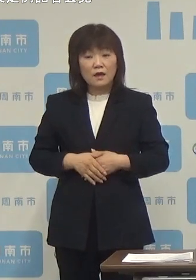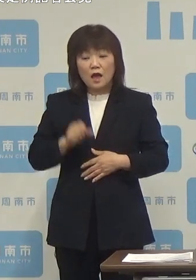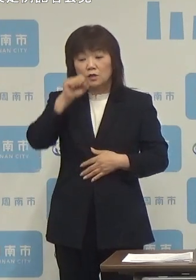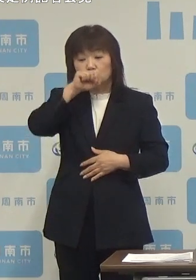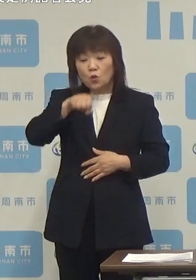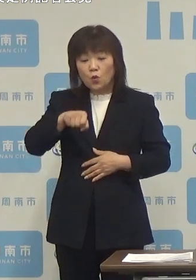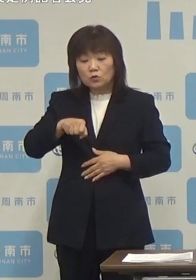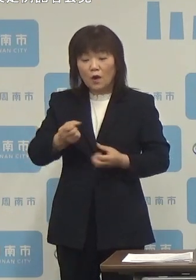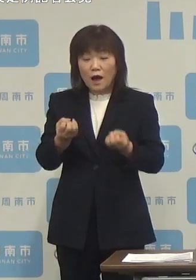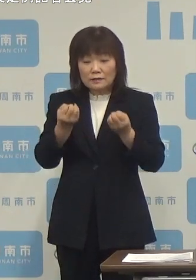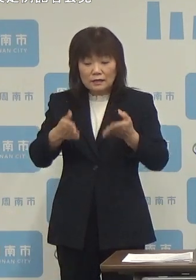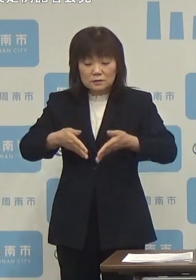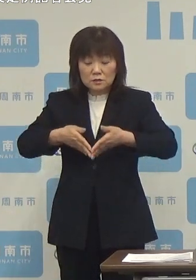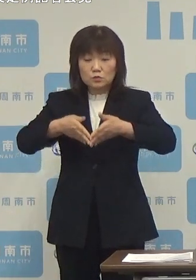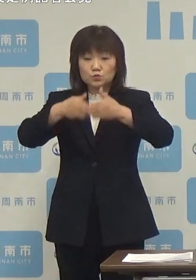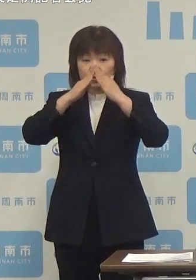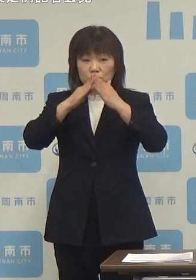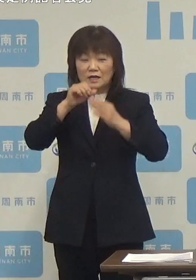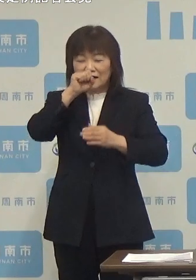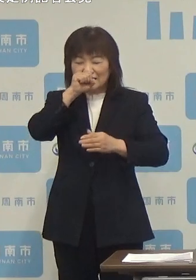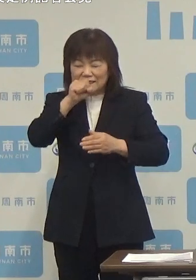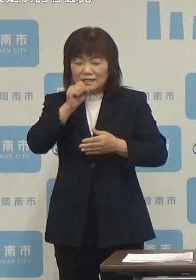象舎に合わせたより